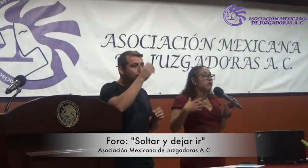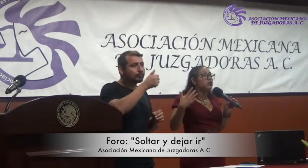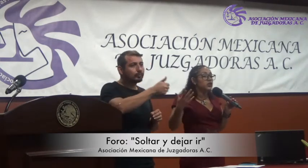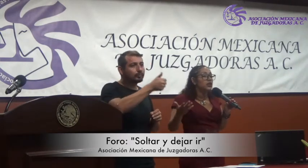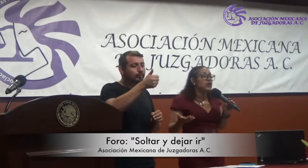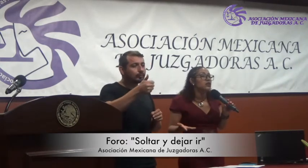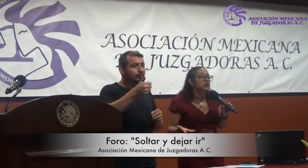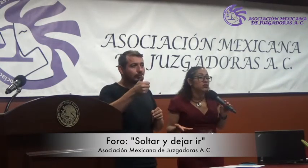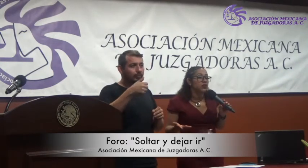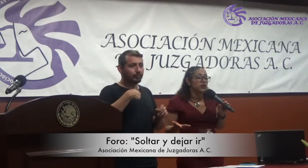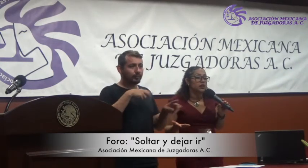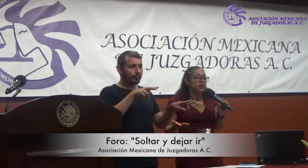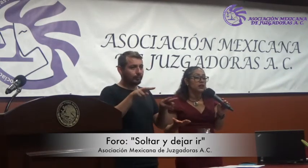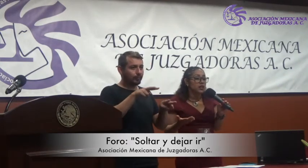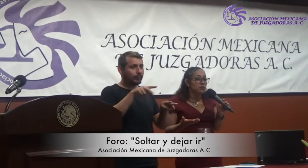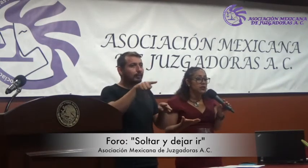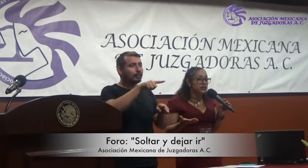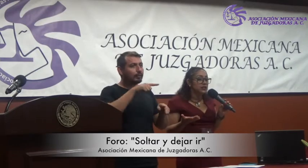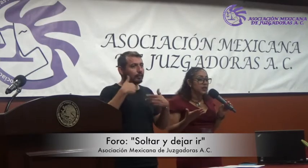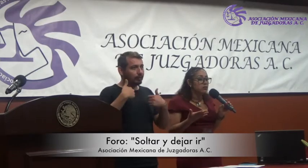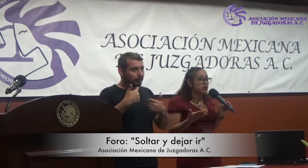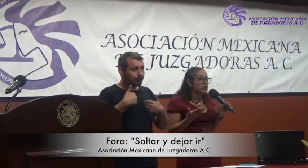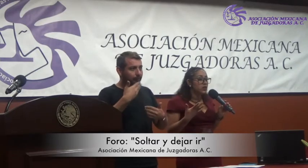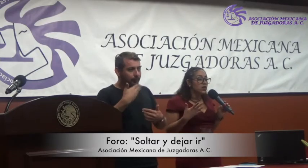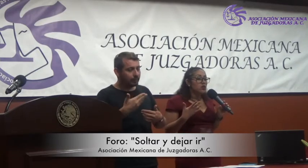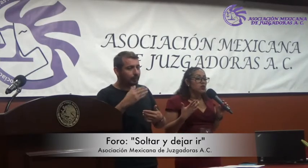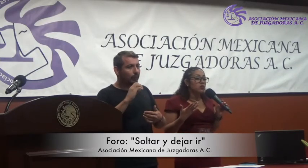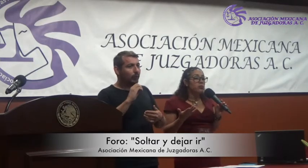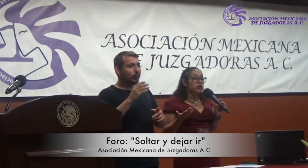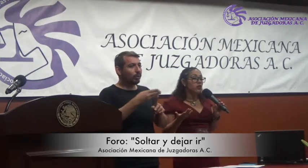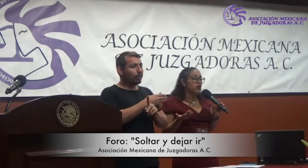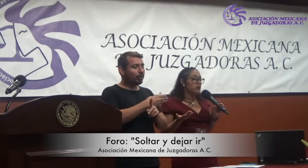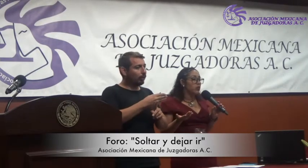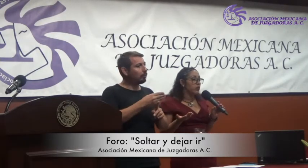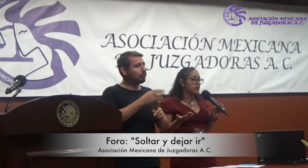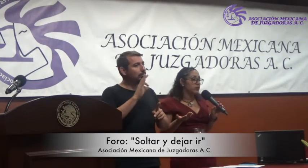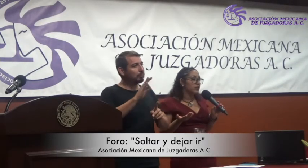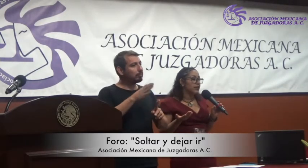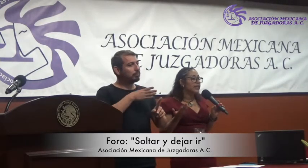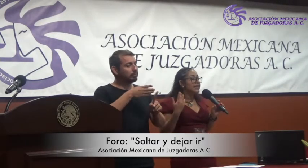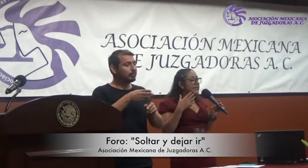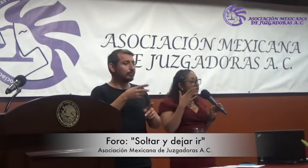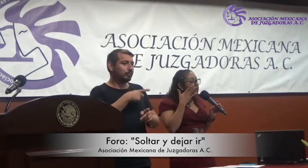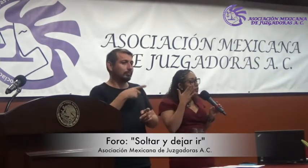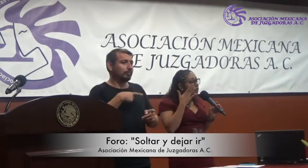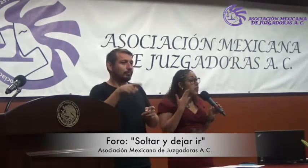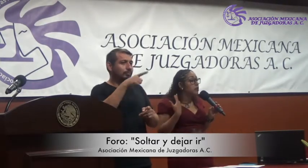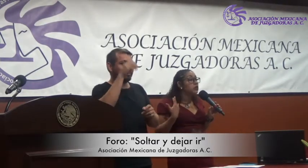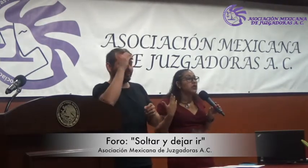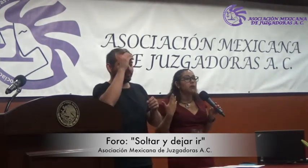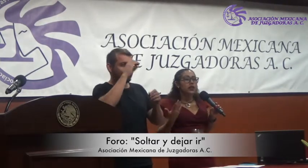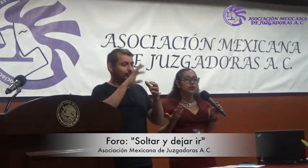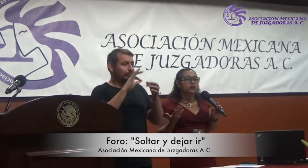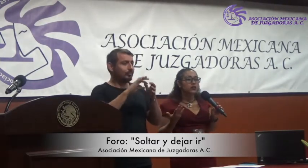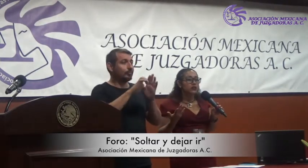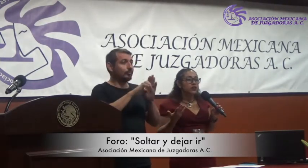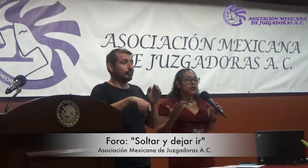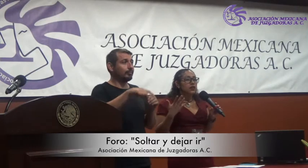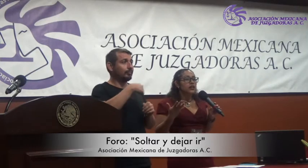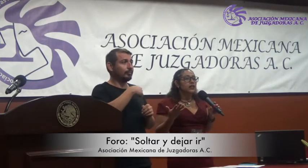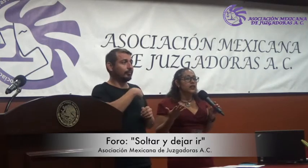si vamos siguiendo el tema, si estamos un poco como entendiendo de qué venimos